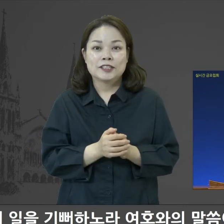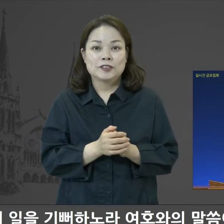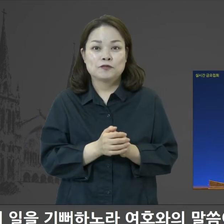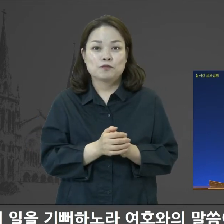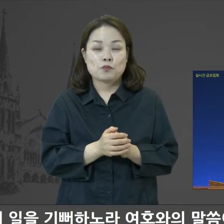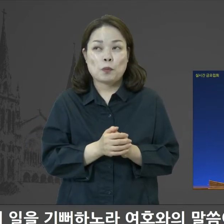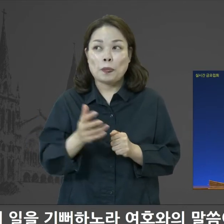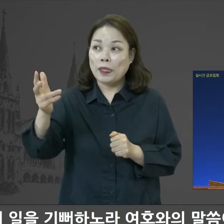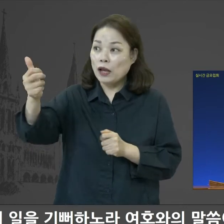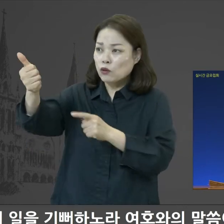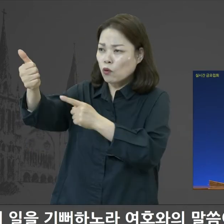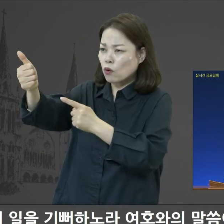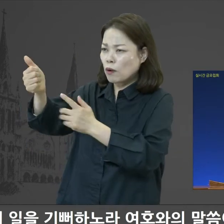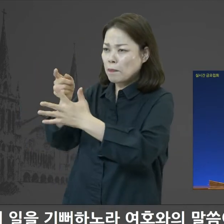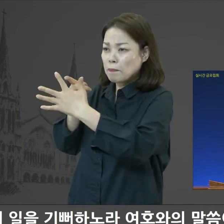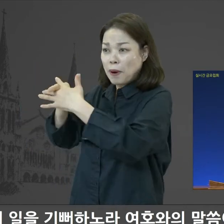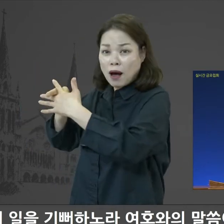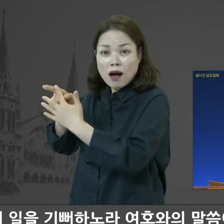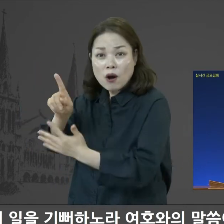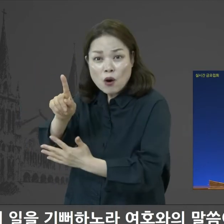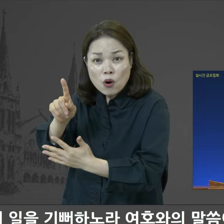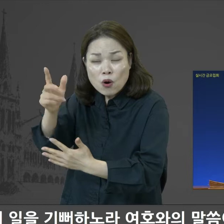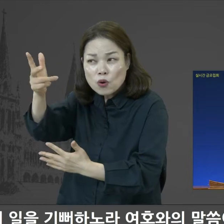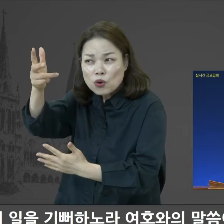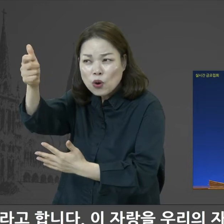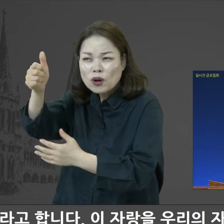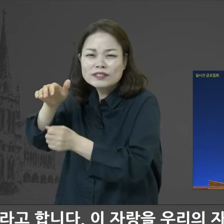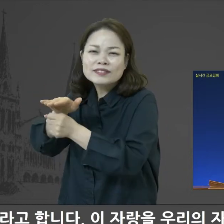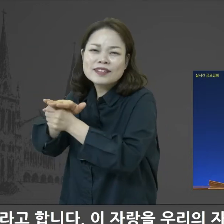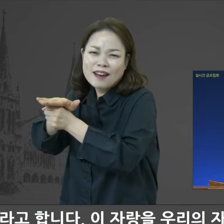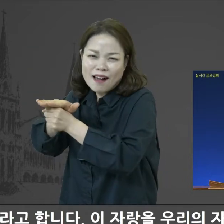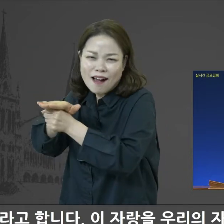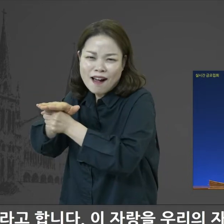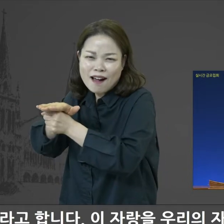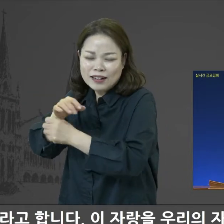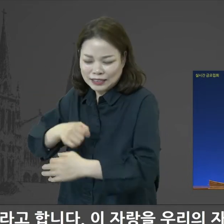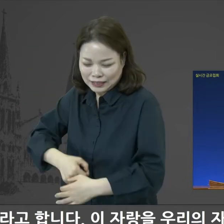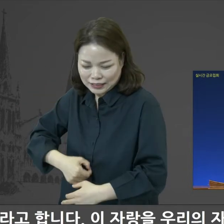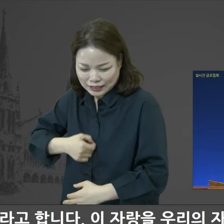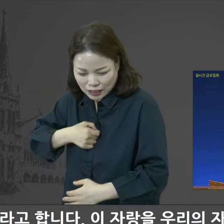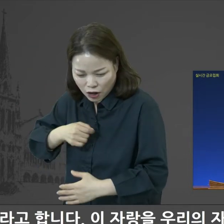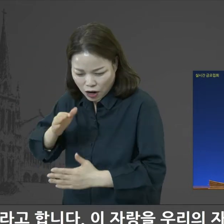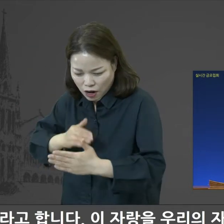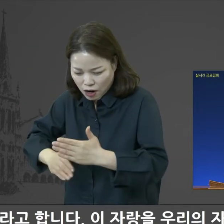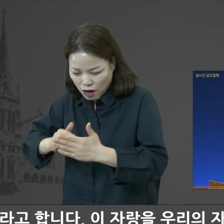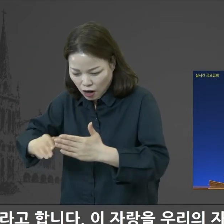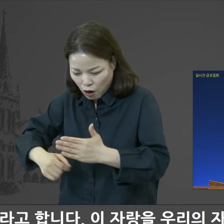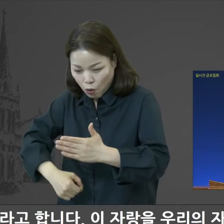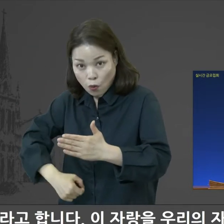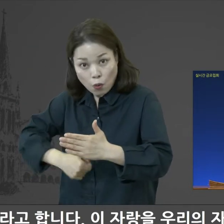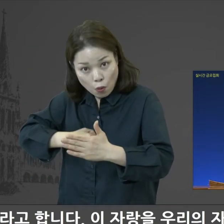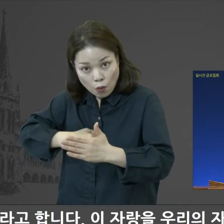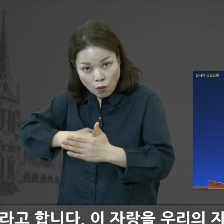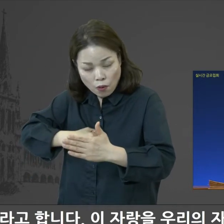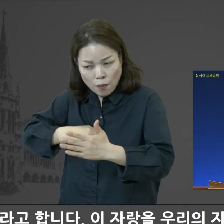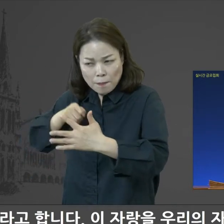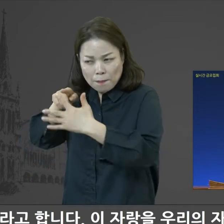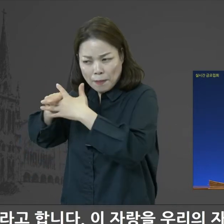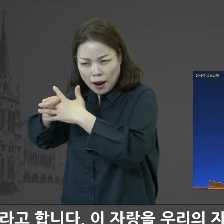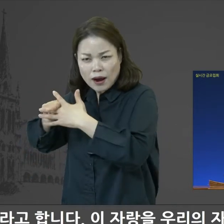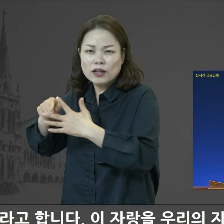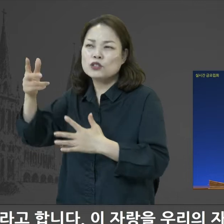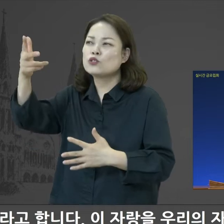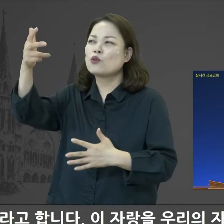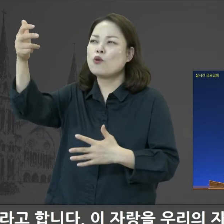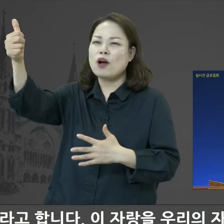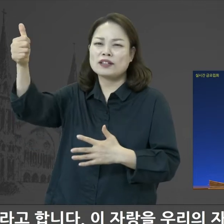그리고 그 여호와를 알 때 뭘 하냐면, 여호와는 사랑이시고 정의이시고 공의라는 사실을 아는 거,